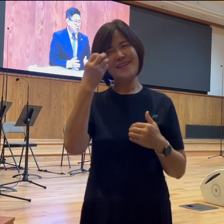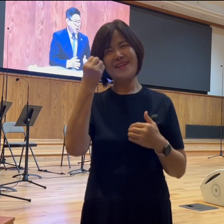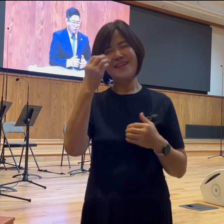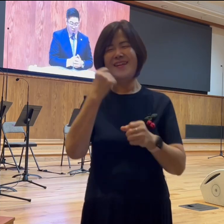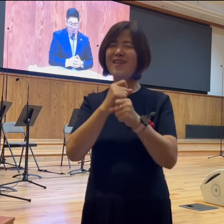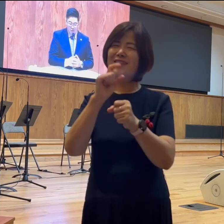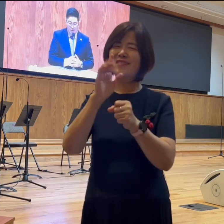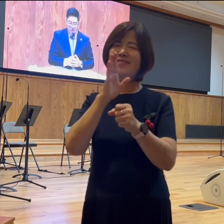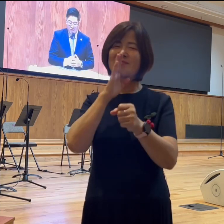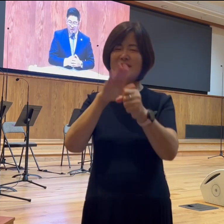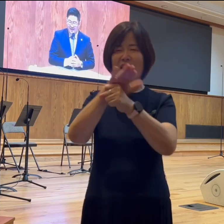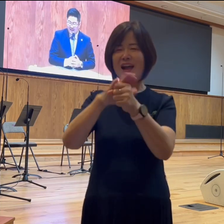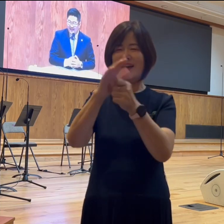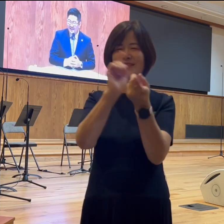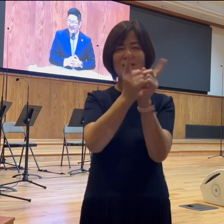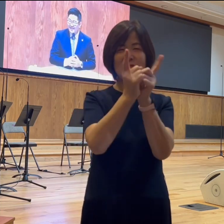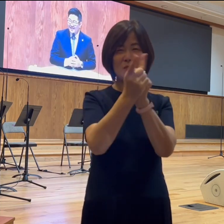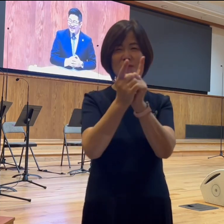로맨틱하기도 하고